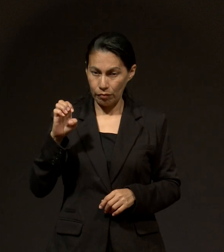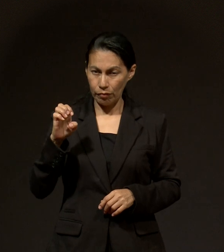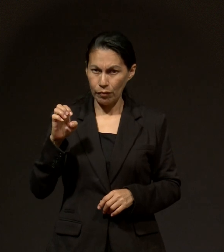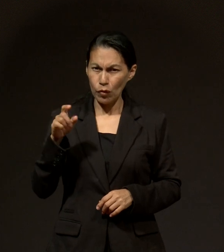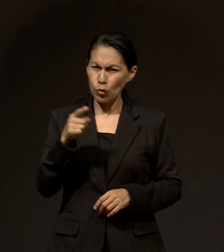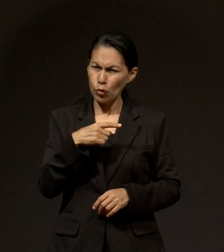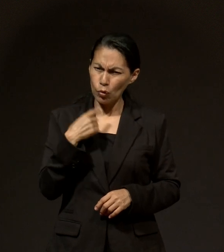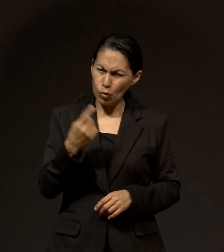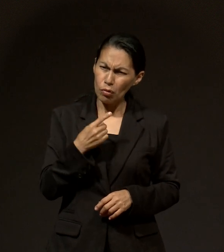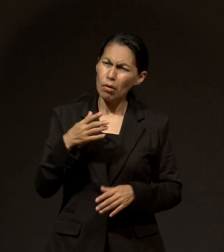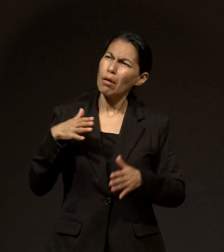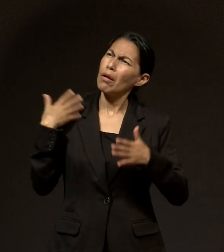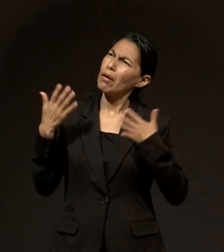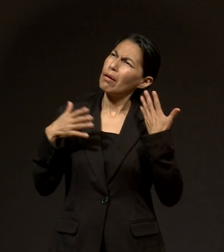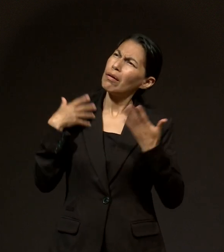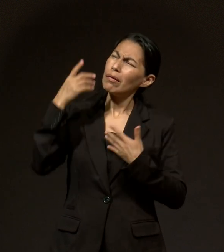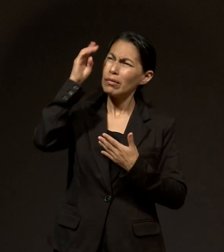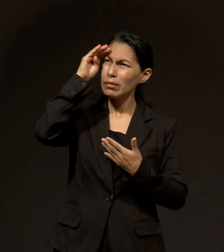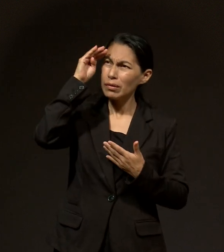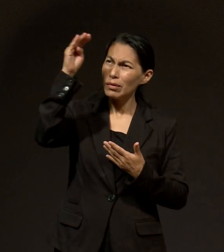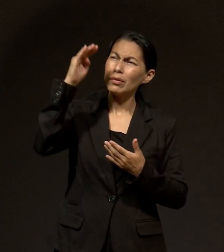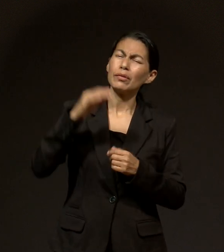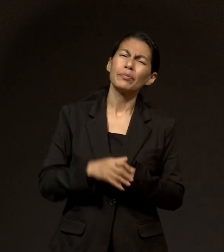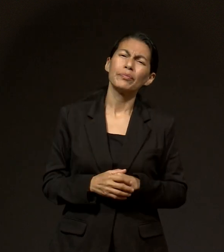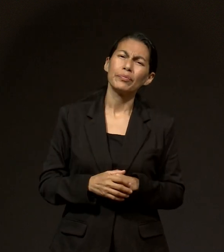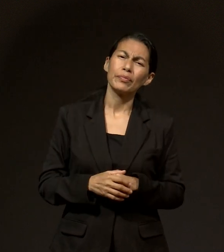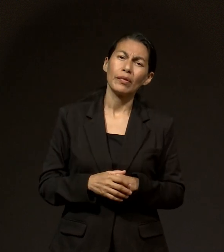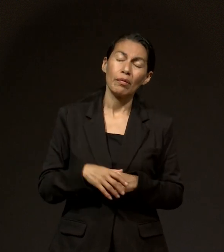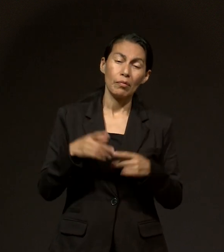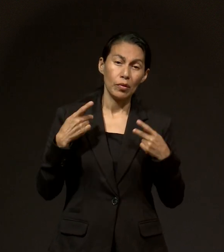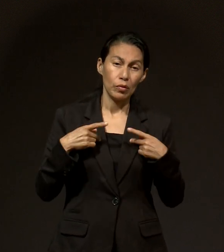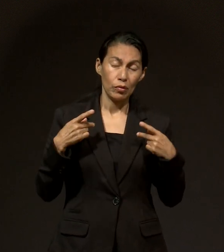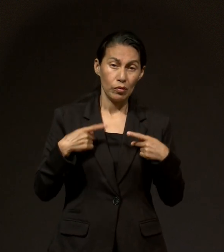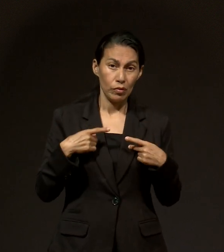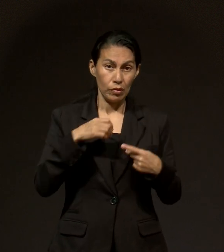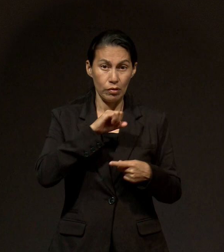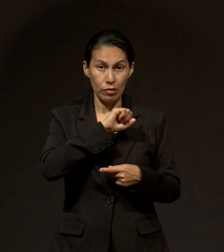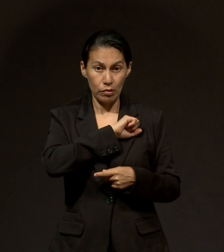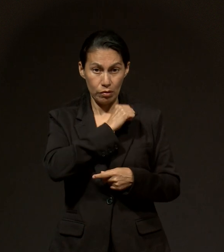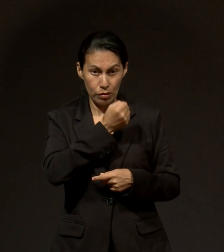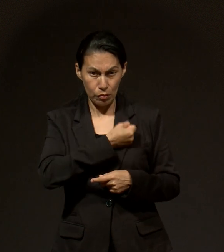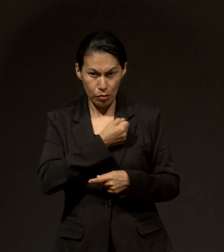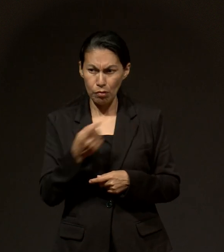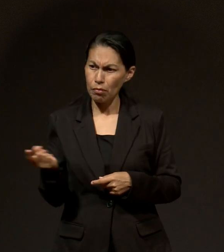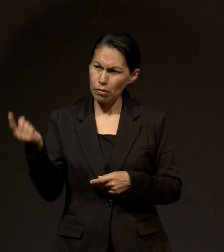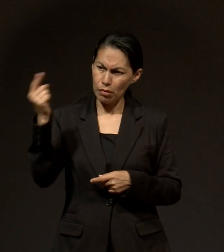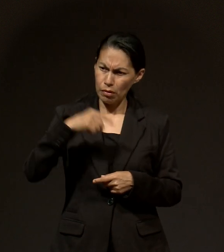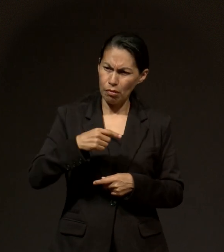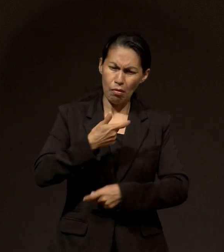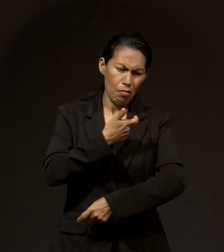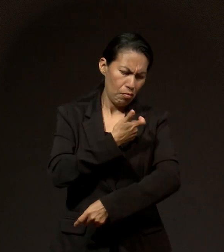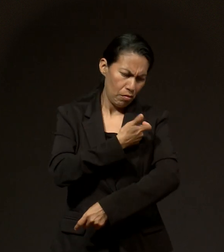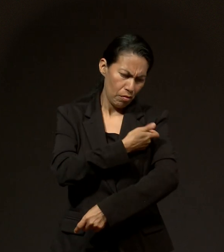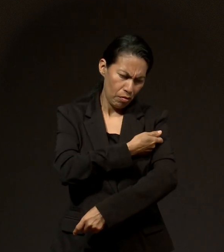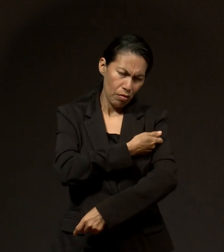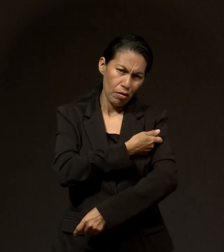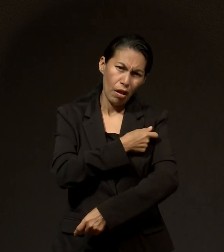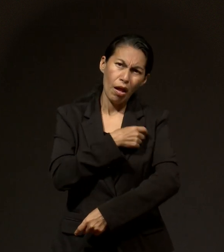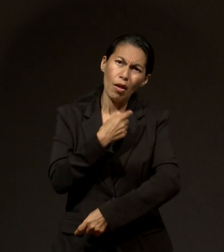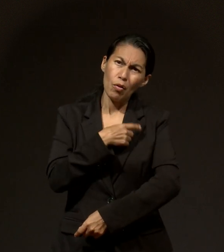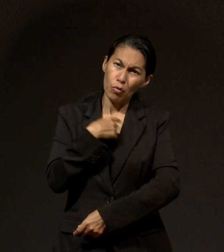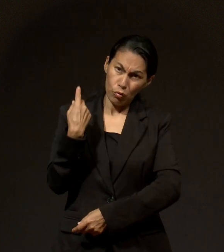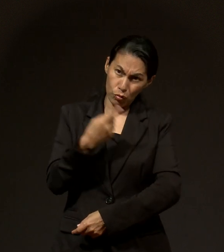Los del sector De salud A aplicar La vacuna De refuerzo A mi mamá Fue una oración Contestada Amén